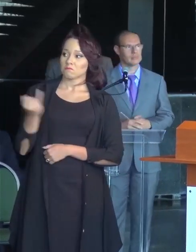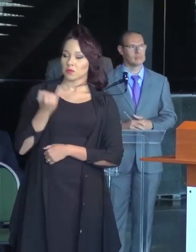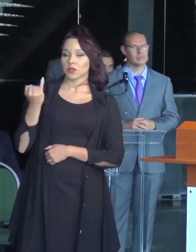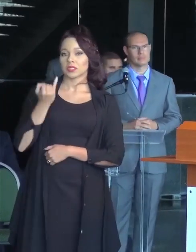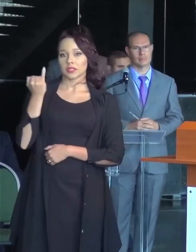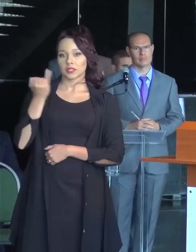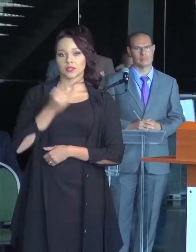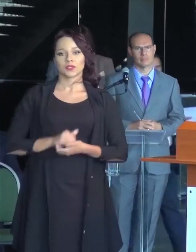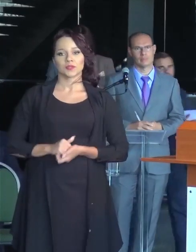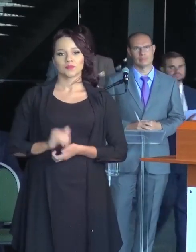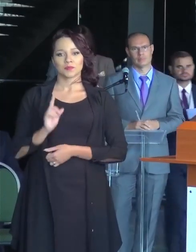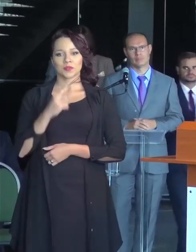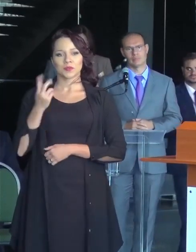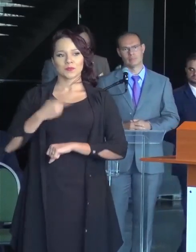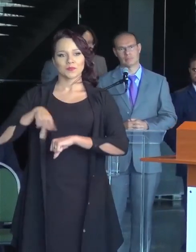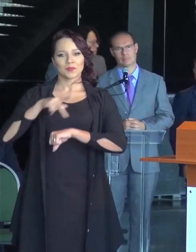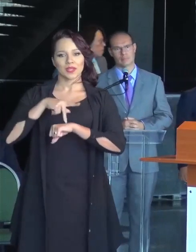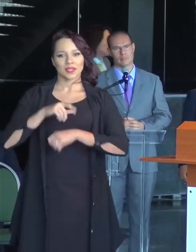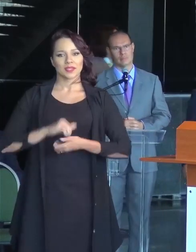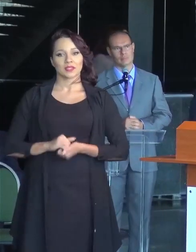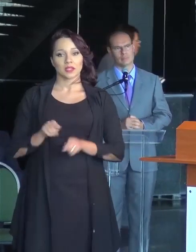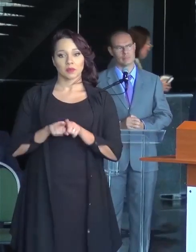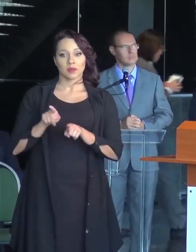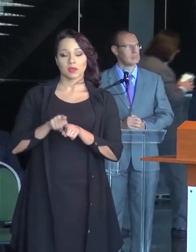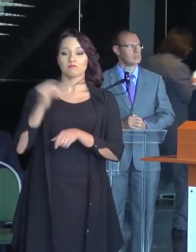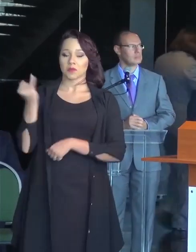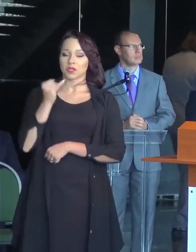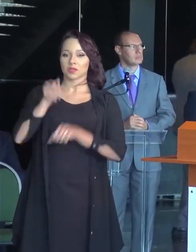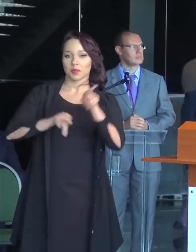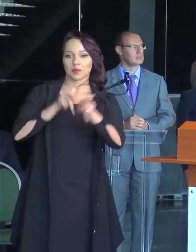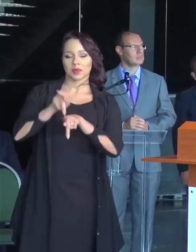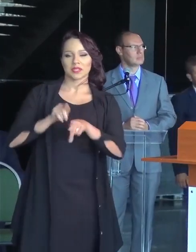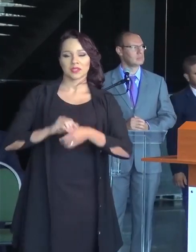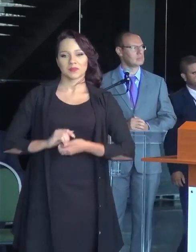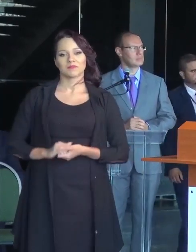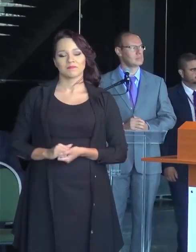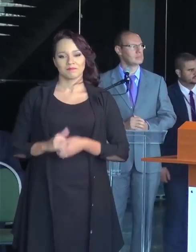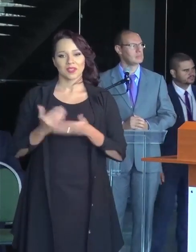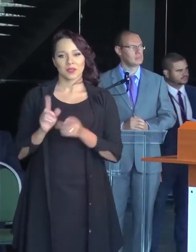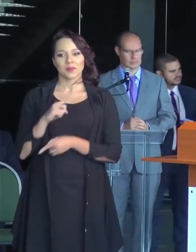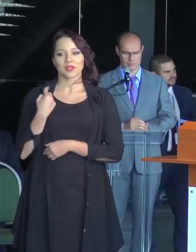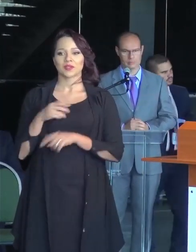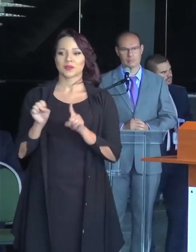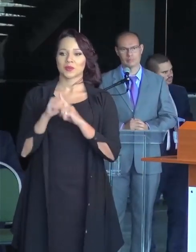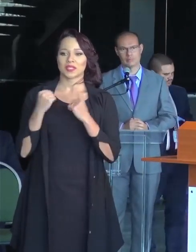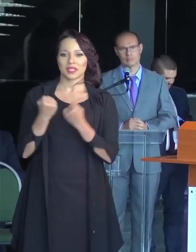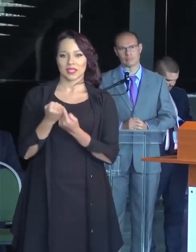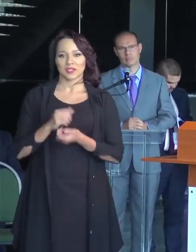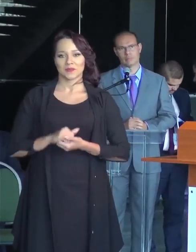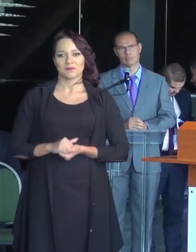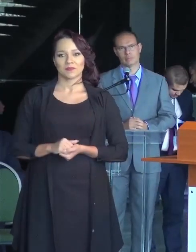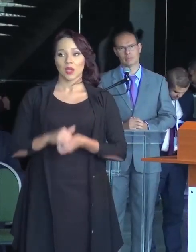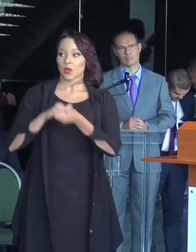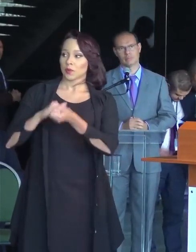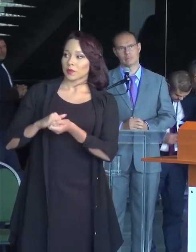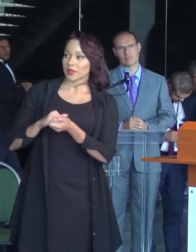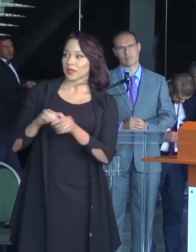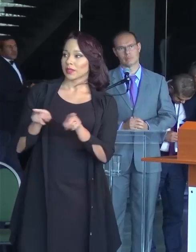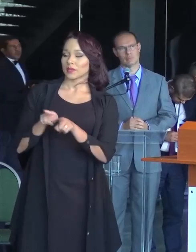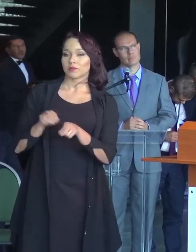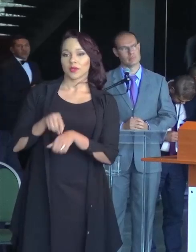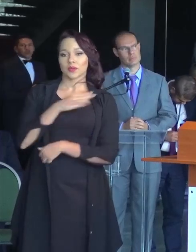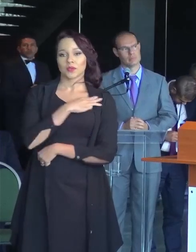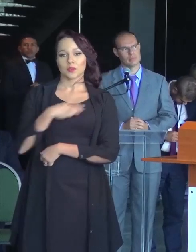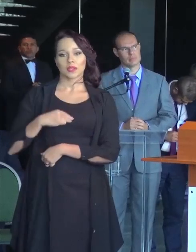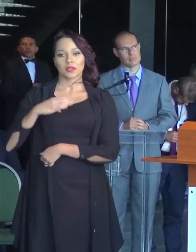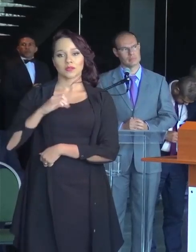importante para o nosso país, para o nosso povo, enfim, para a nossa sociedade. Cumprimentar inicialmente aqui o nosso